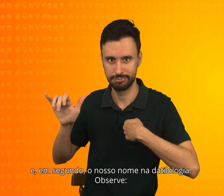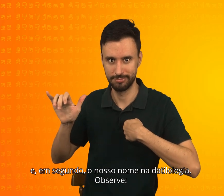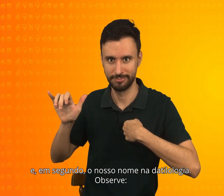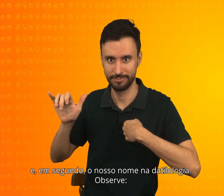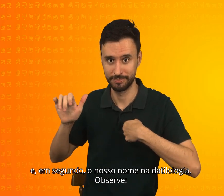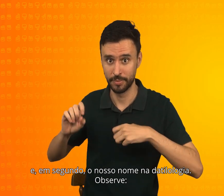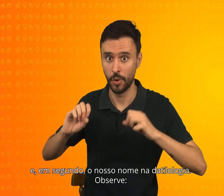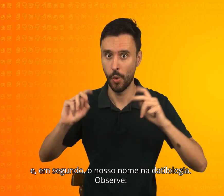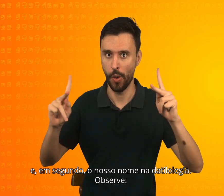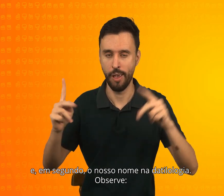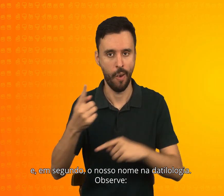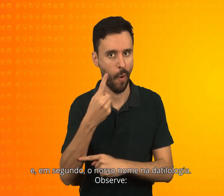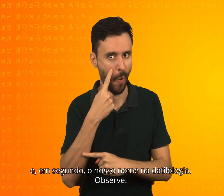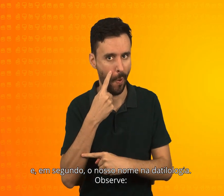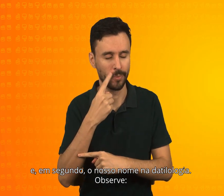nosso nome na datilologia. Observe.